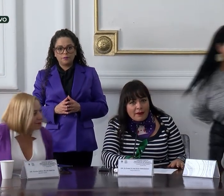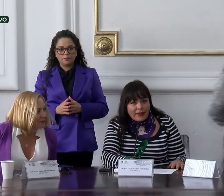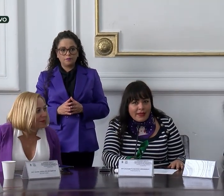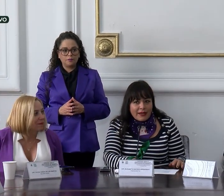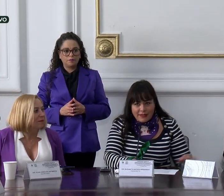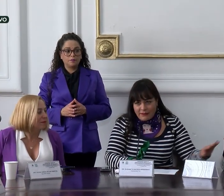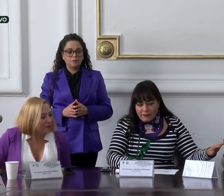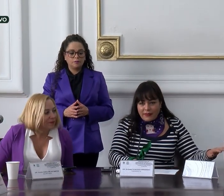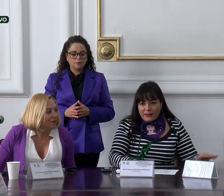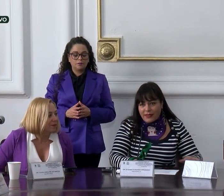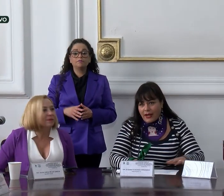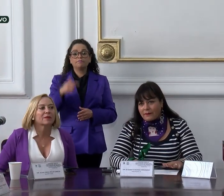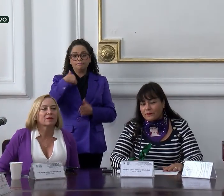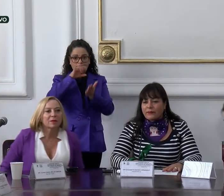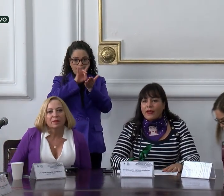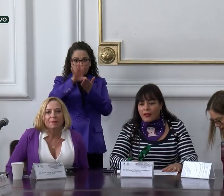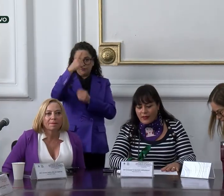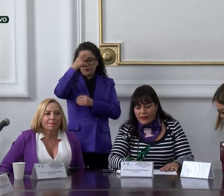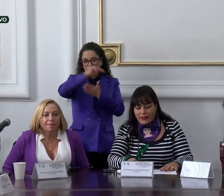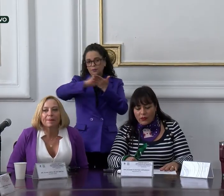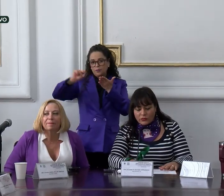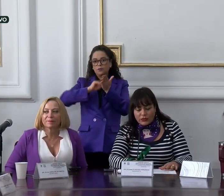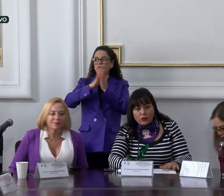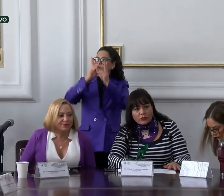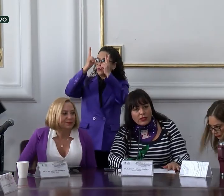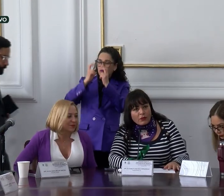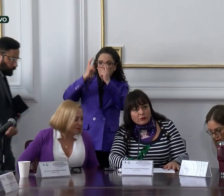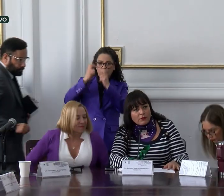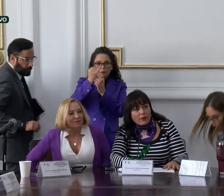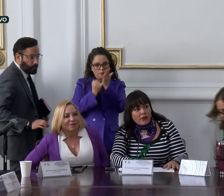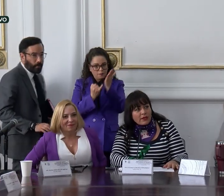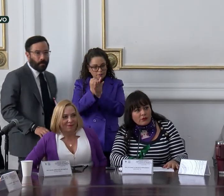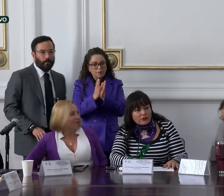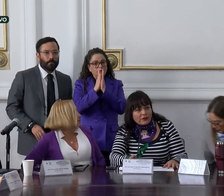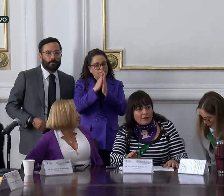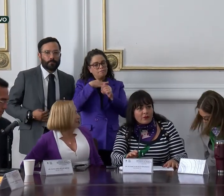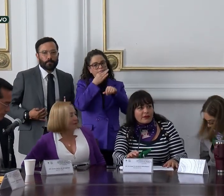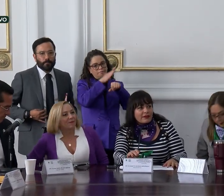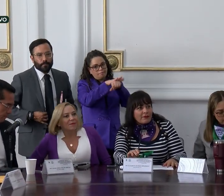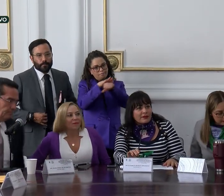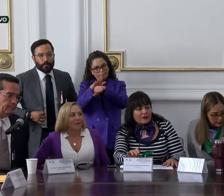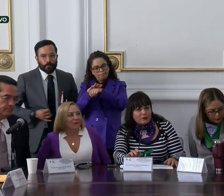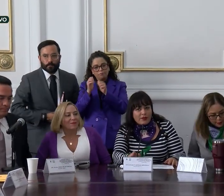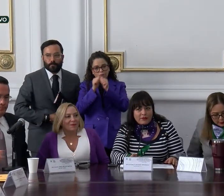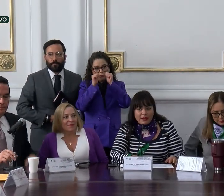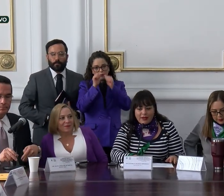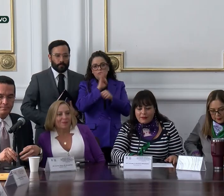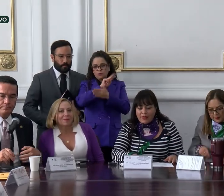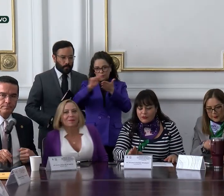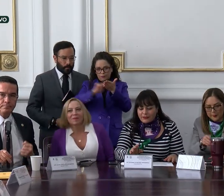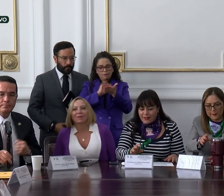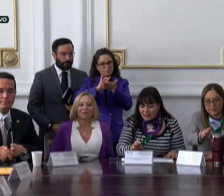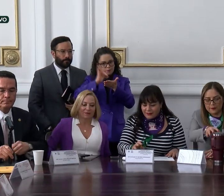Vamos a mandarles a firma digital los resolutivos, por favor, y les solicitamos atentamente nos los puedan firmar